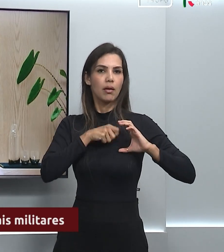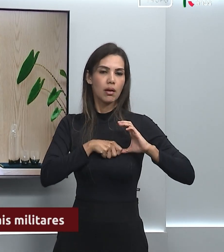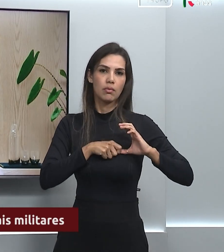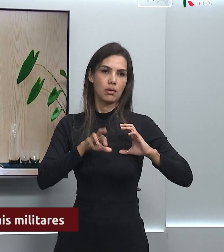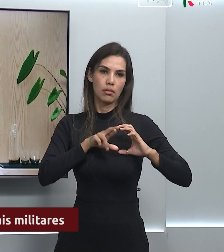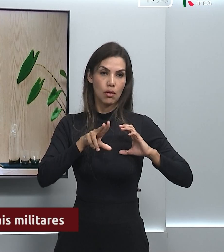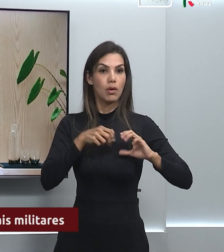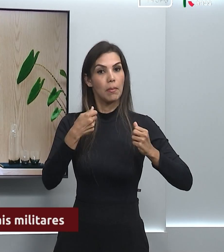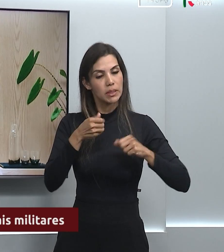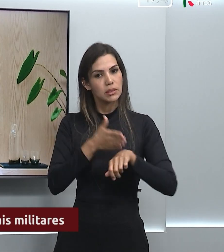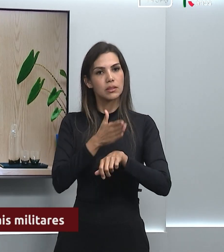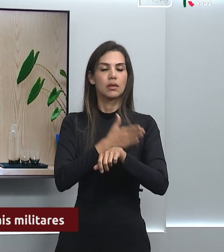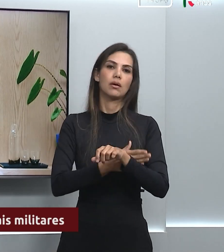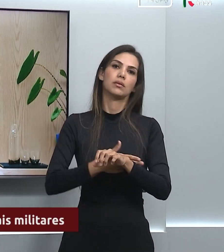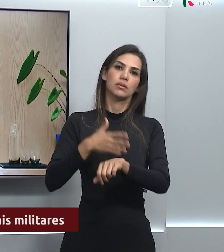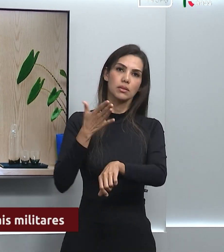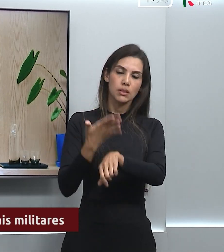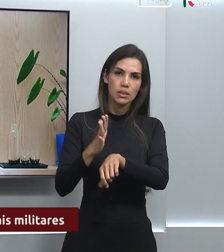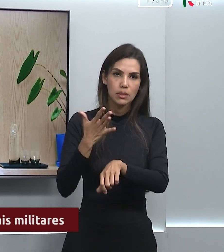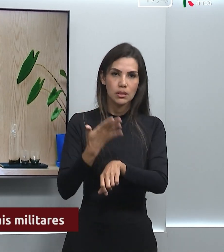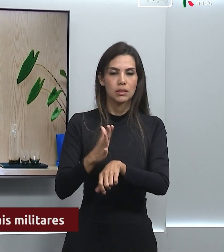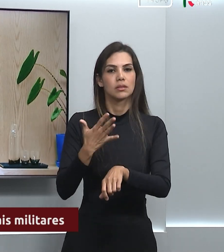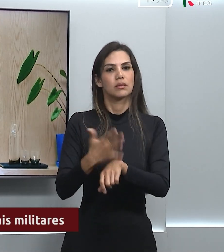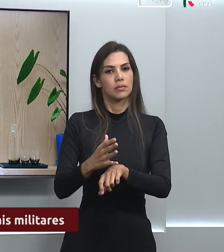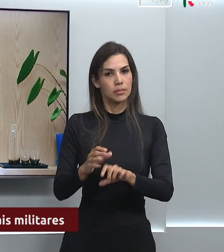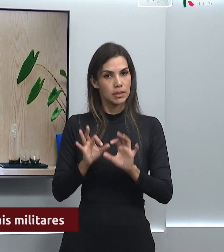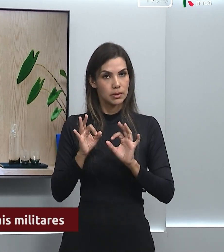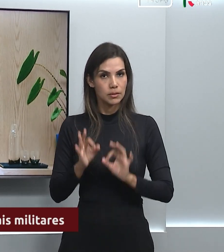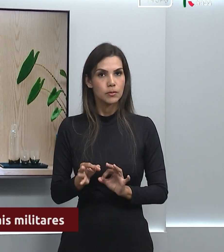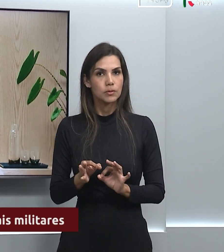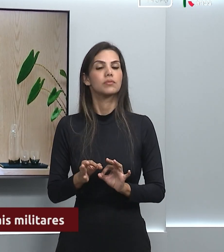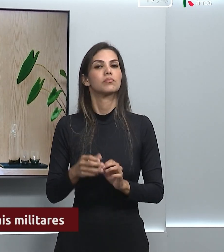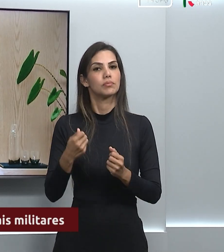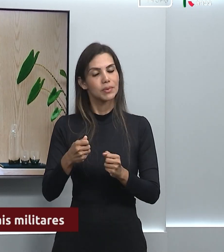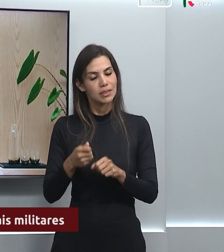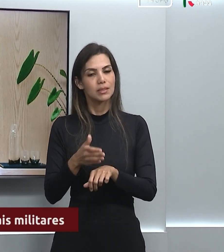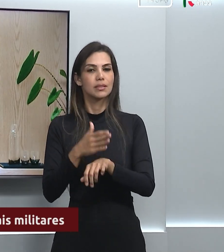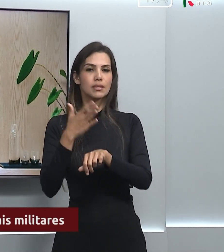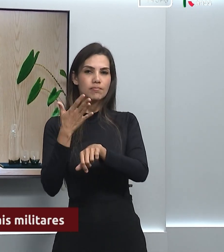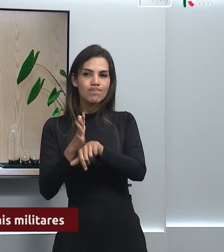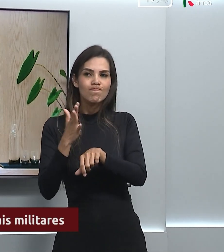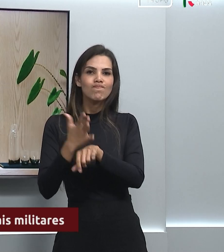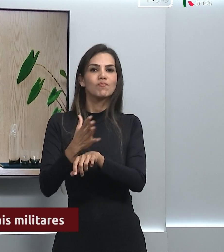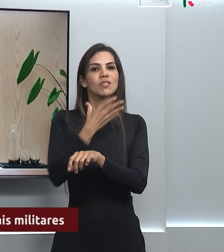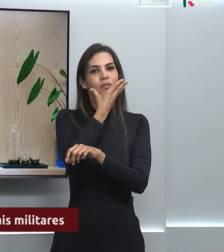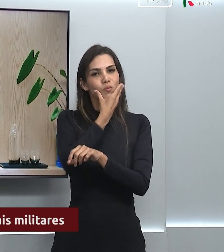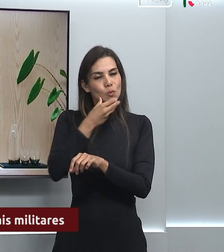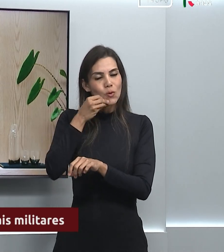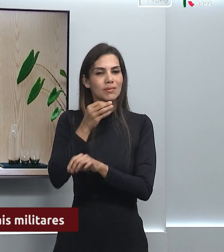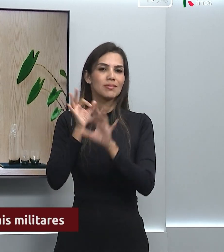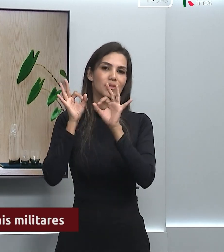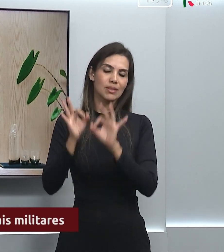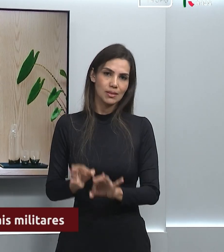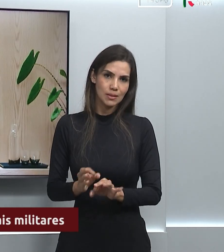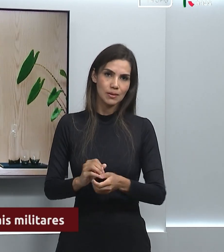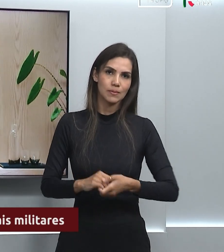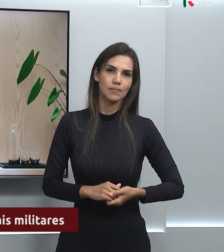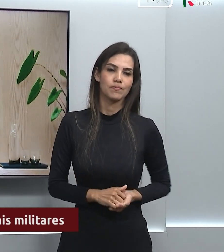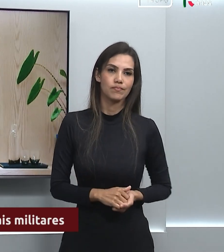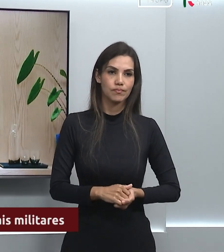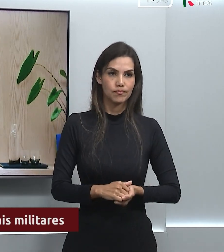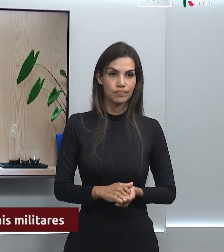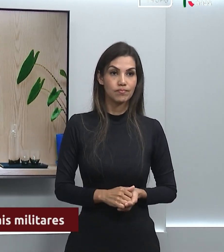se ela for bem utilizada ou mal utilizada, vai depender do treinamento que será dado a esses policiais. A